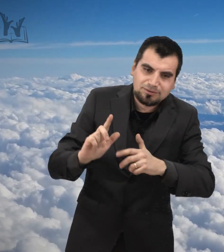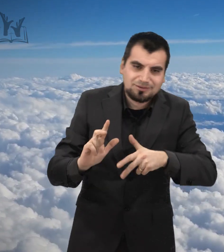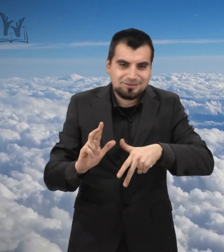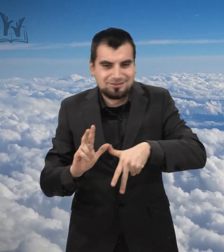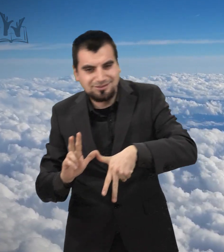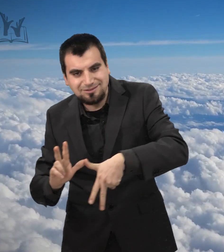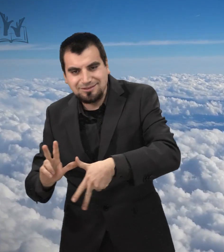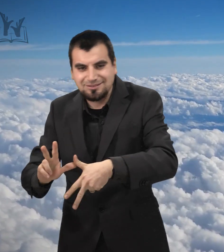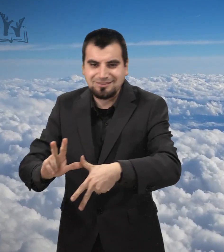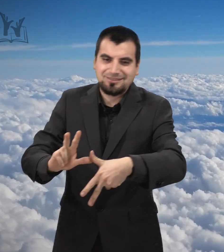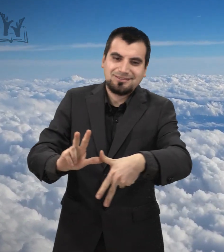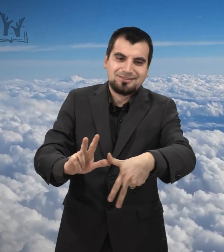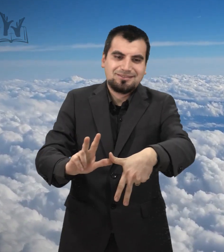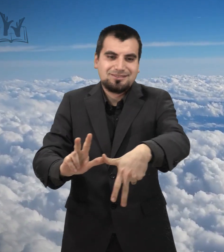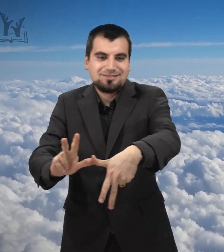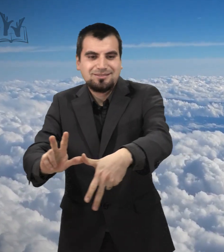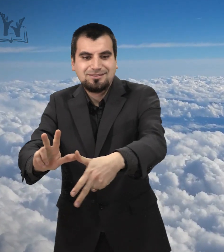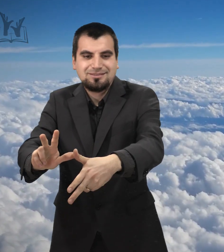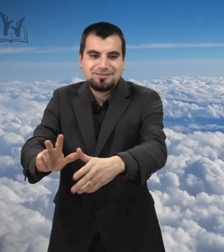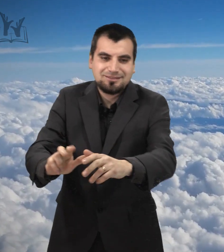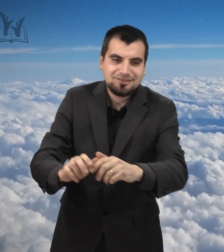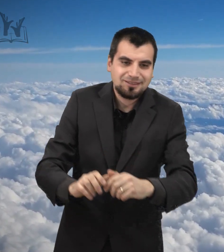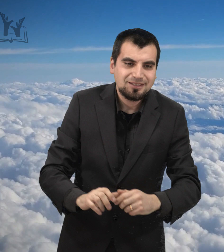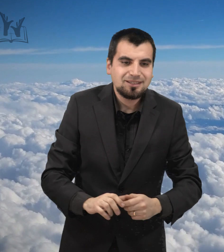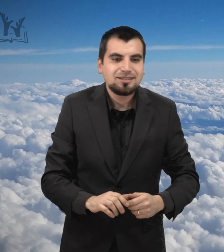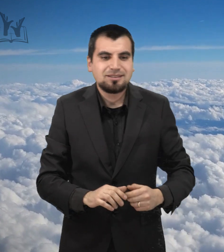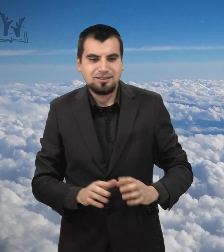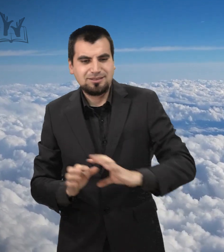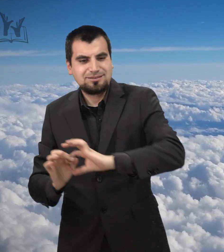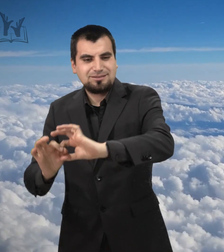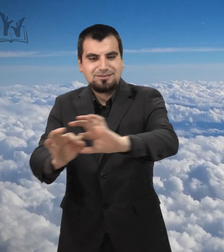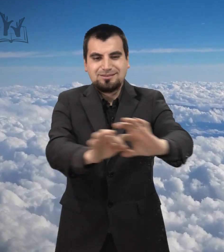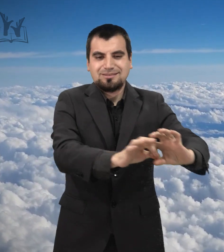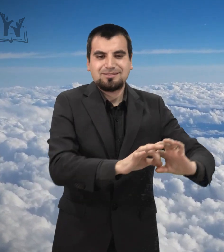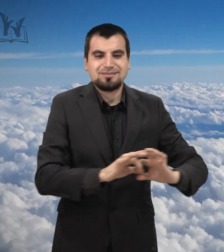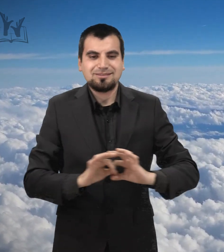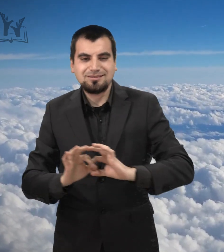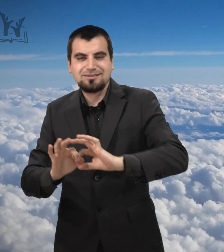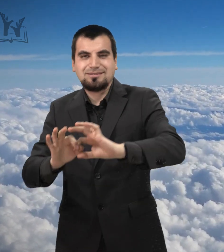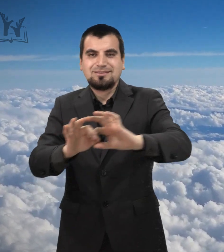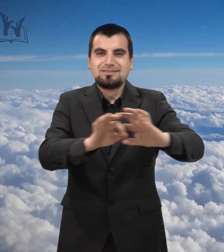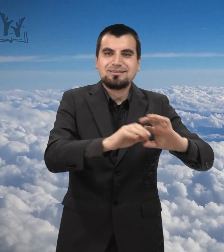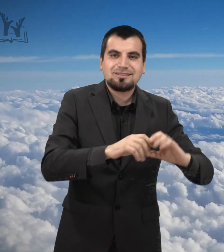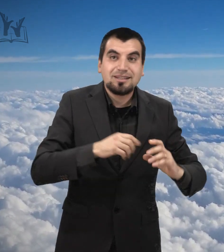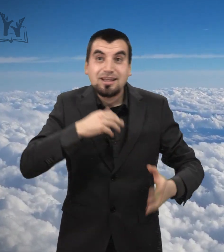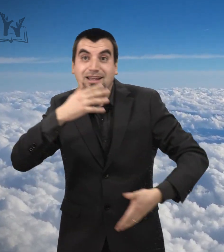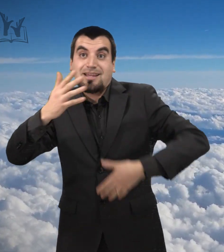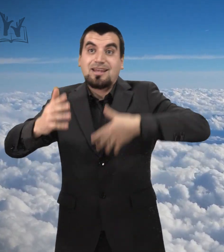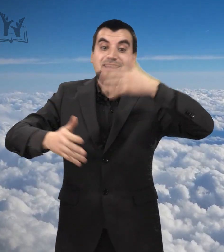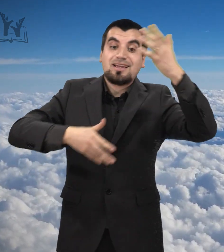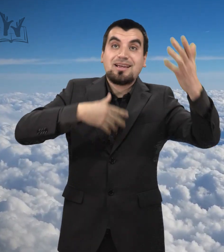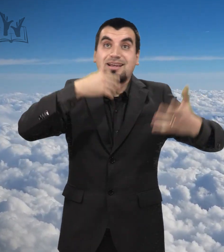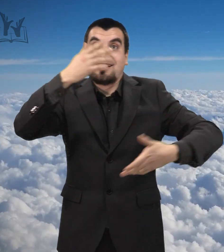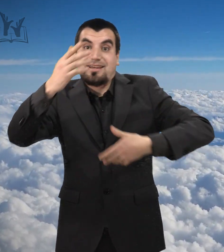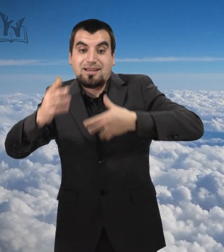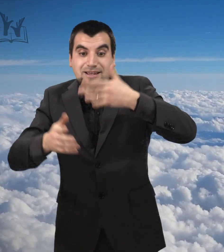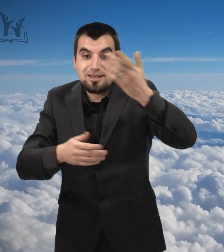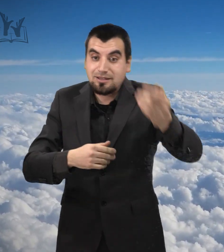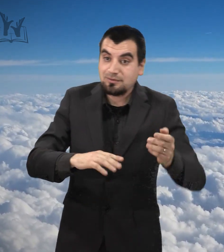el sol la novedad, juntos vamos